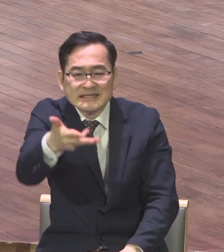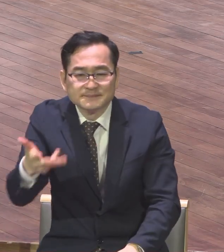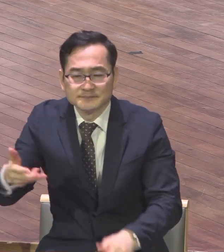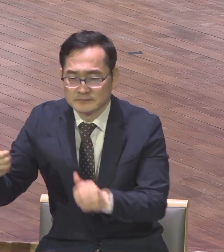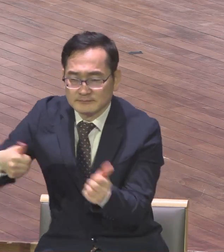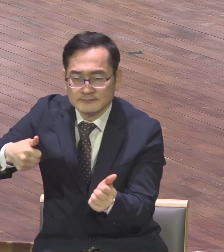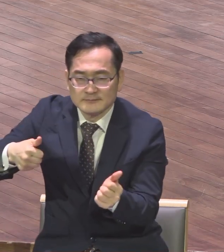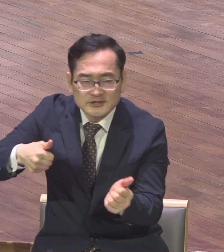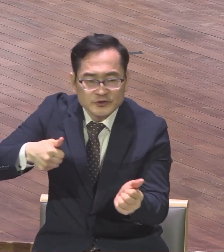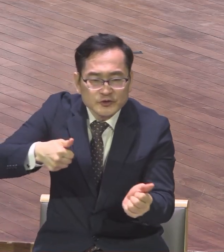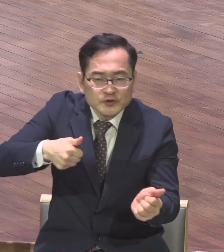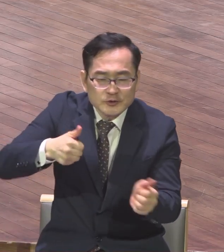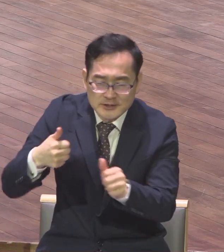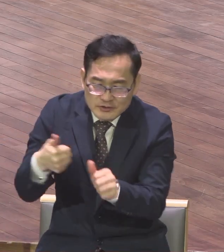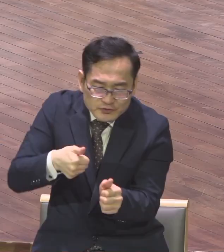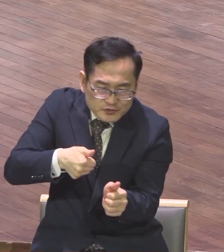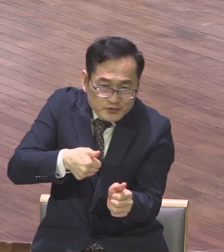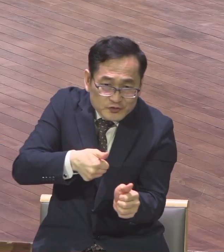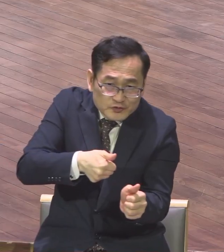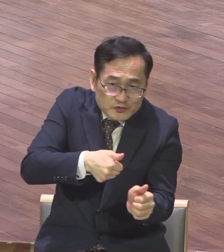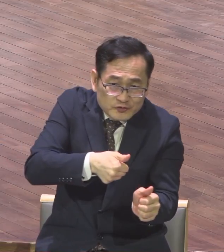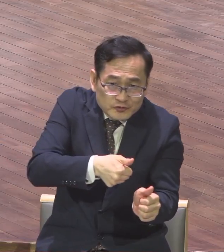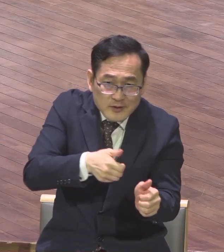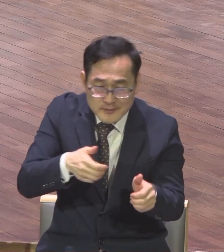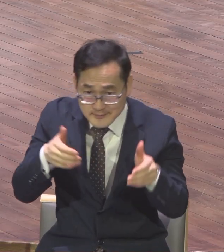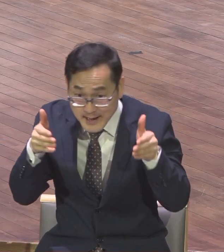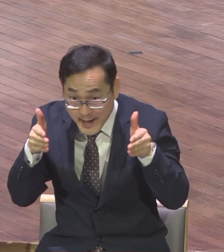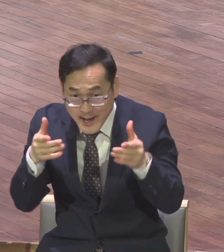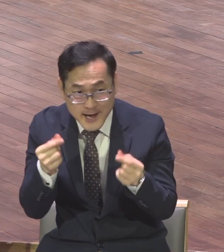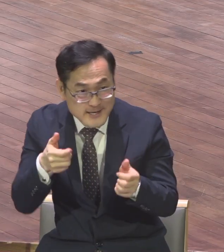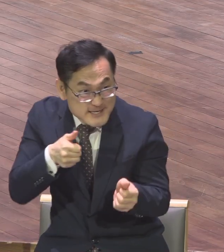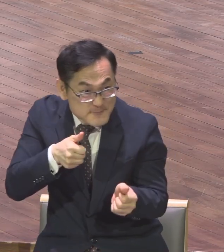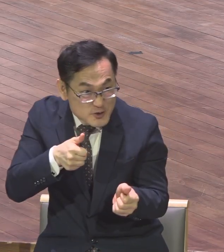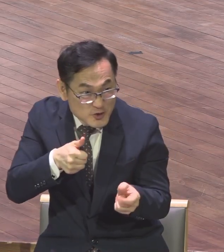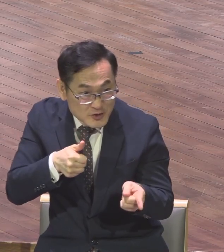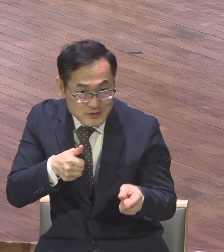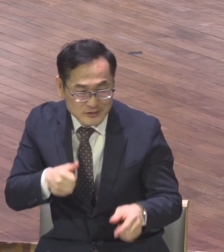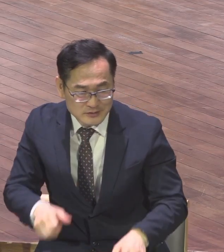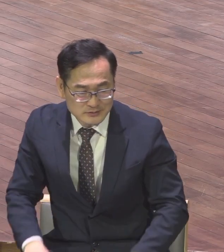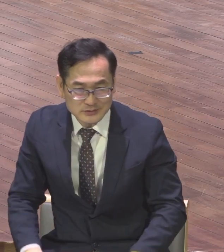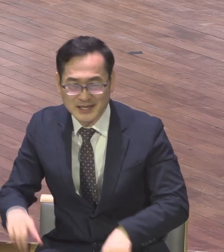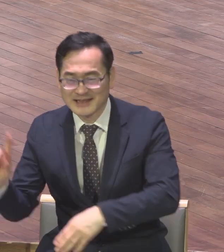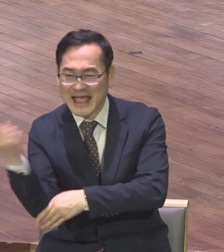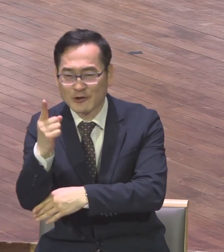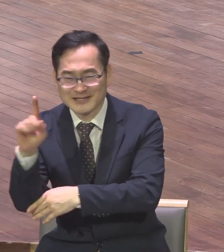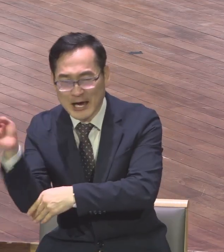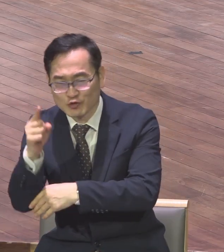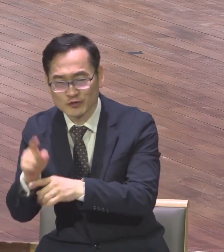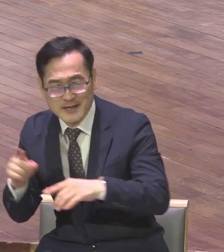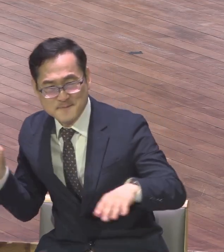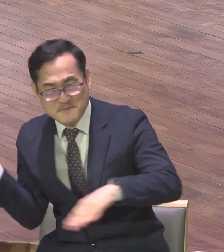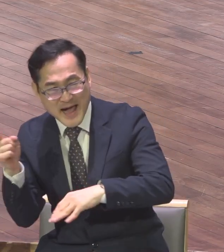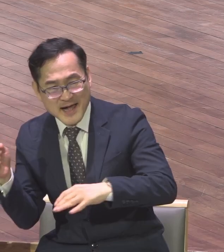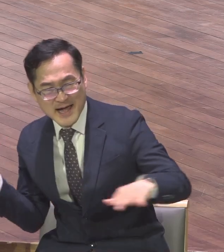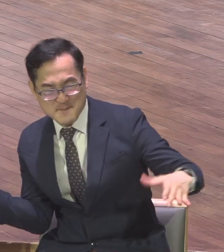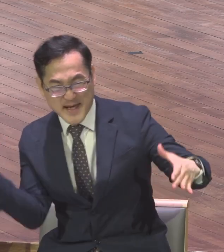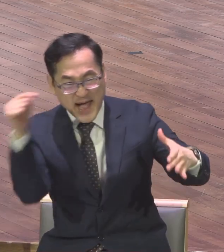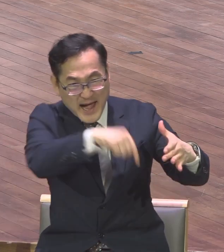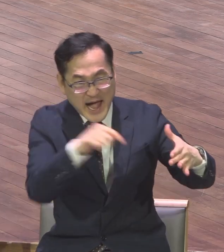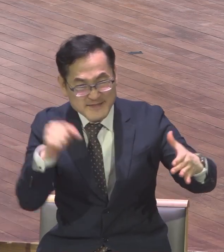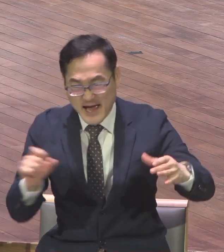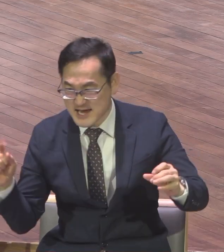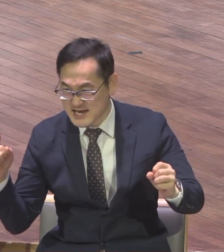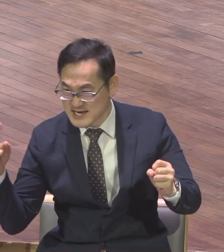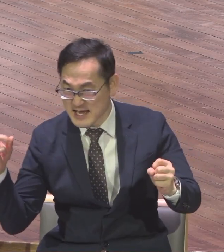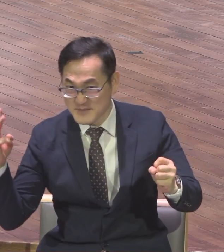흐름을 이어가기 위해서 집중하죠. 지금 프로야구에서 LG가 탁월하게 지금 이기는 흐름을 가고